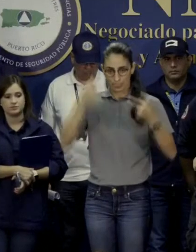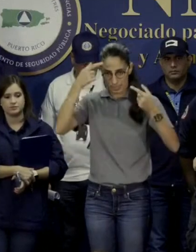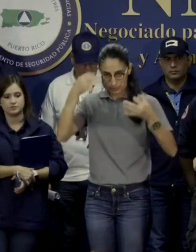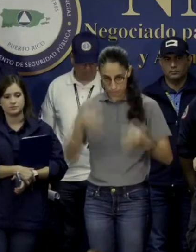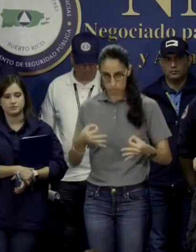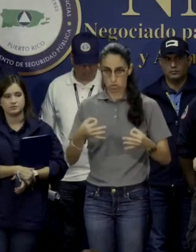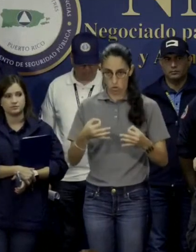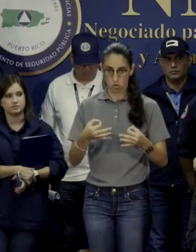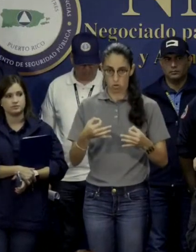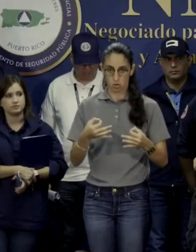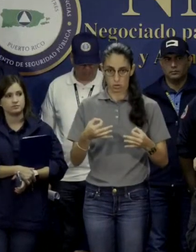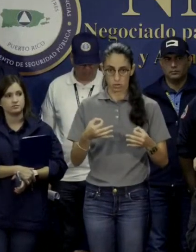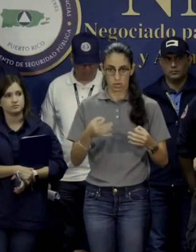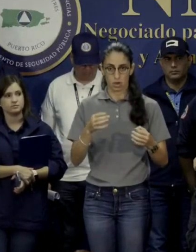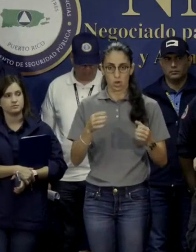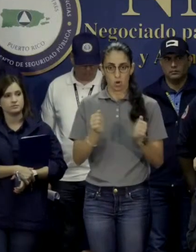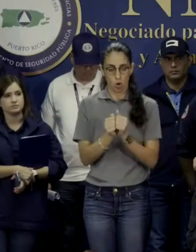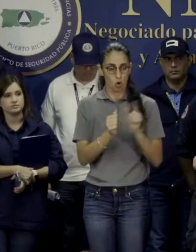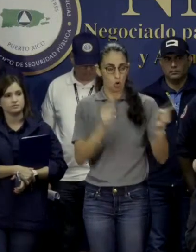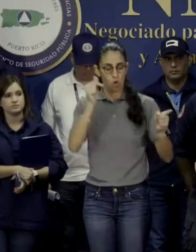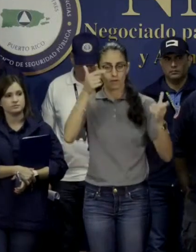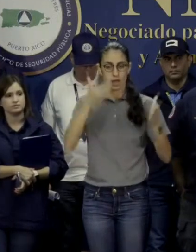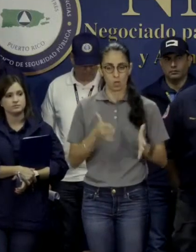Con la guía y la determinación del señor gobernador.